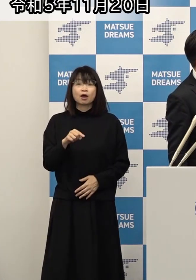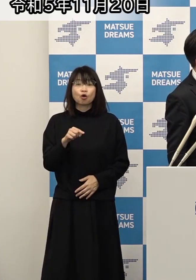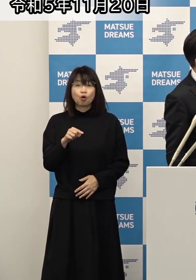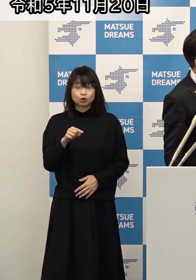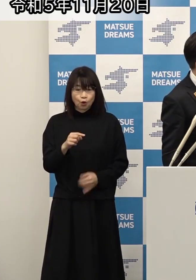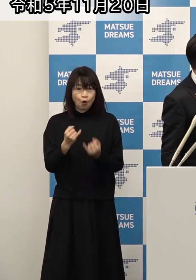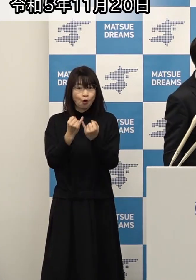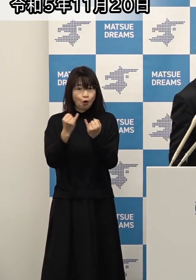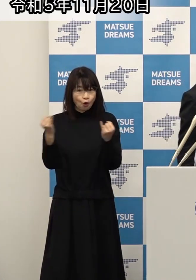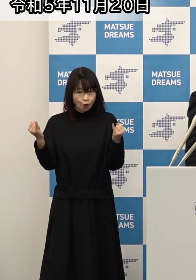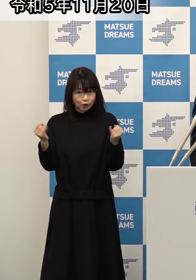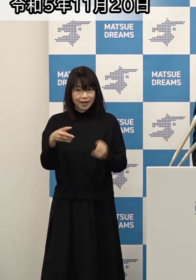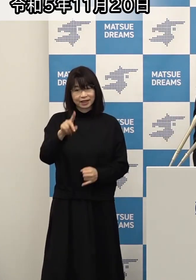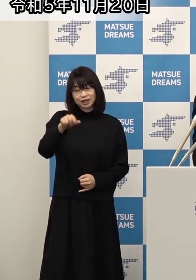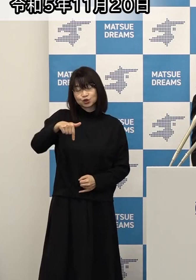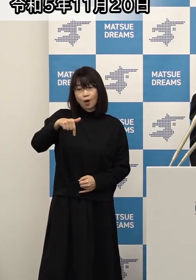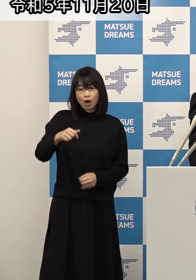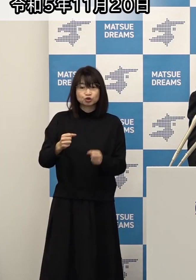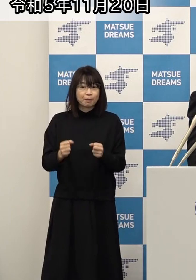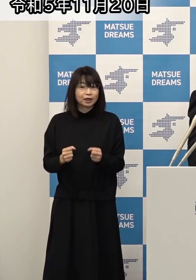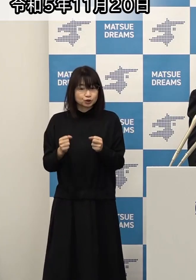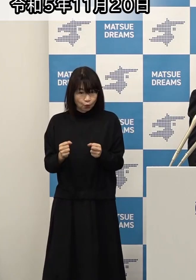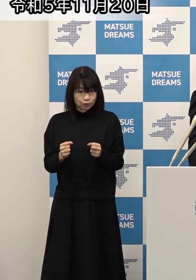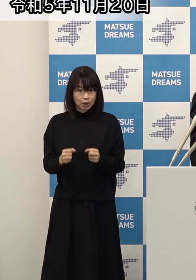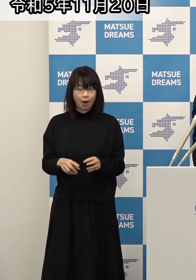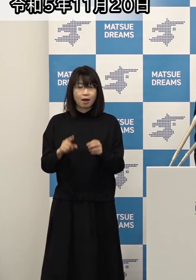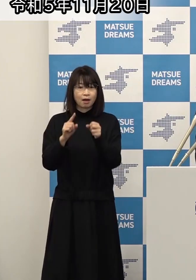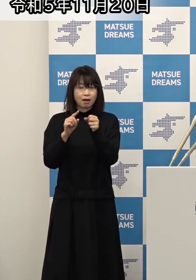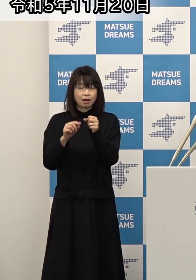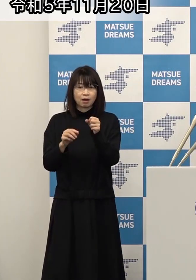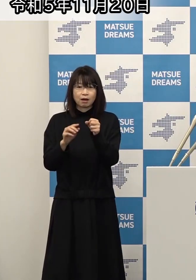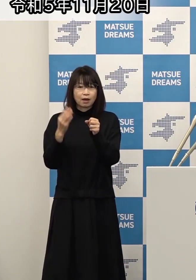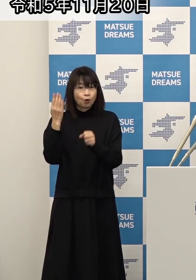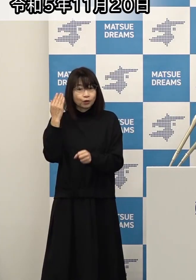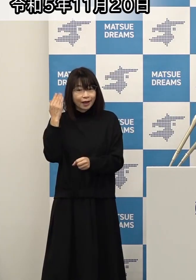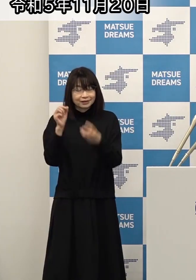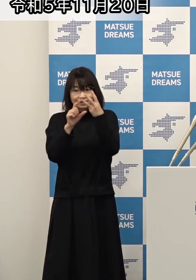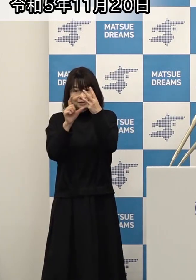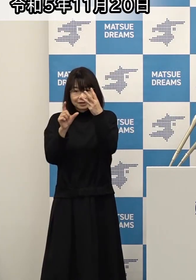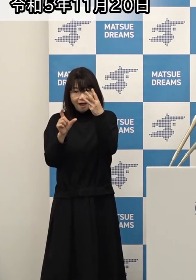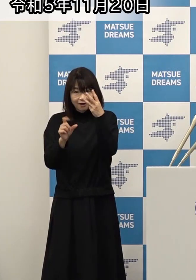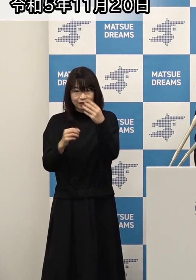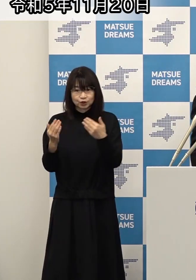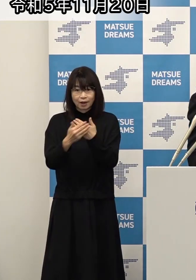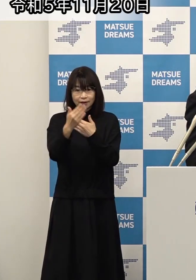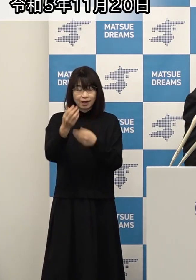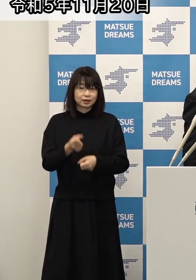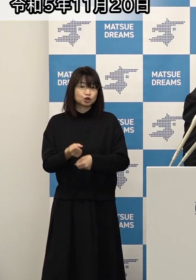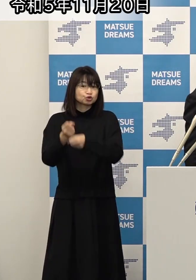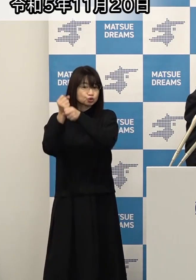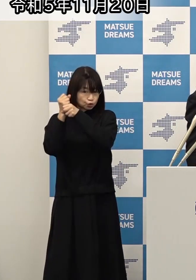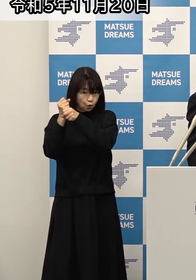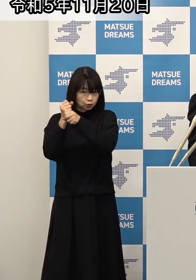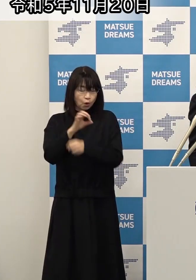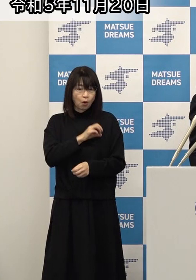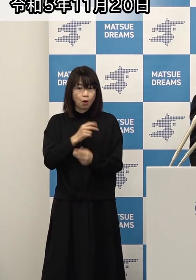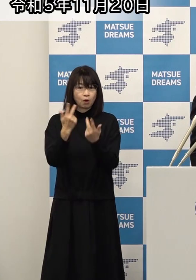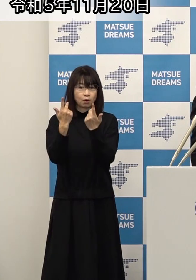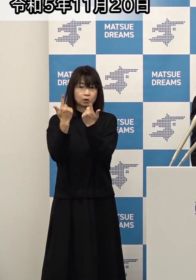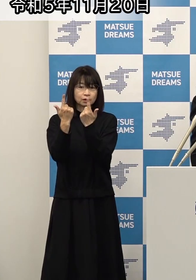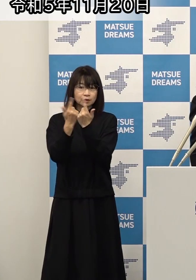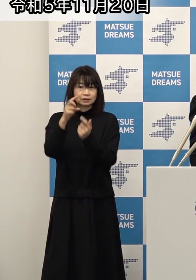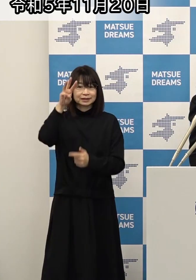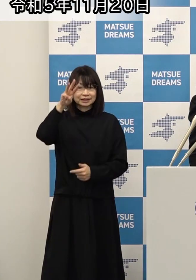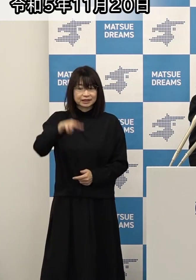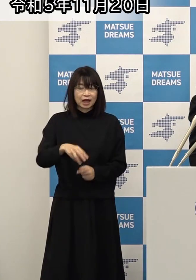ね、昨年の大会、昨年度の大会、今年の3月の大会で優勝された北川さんが、その後の大